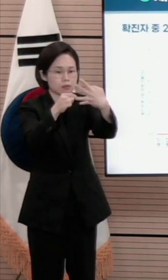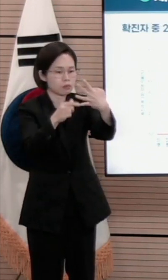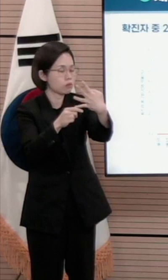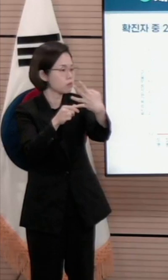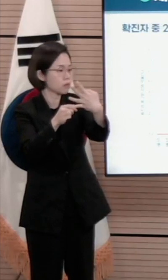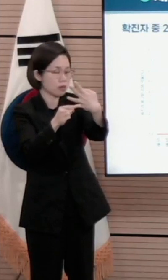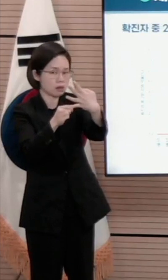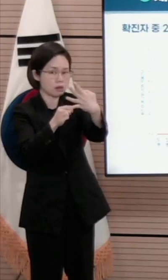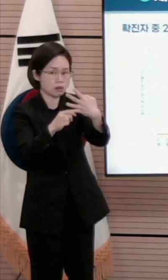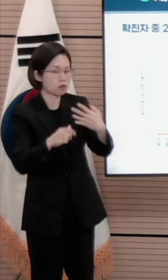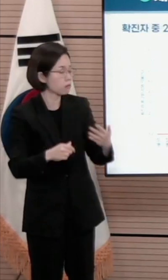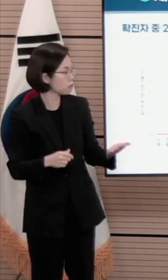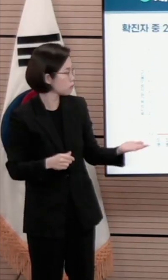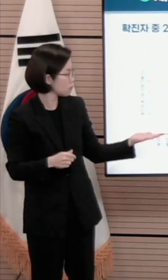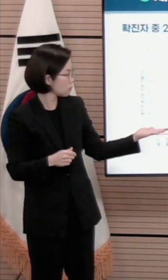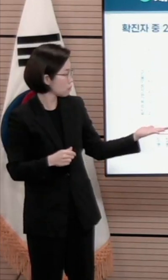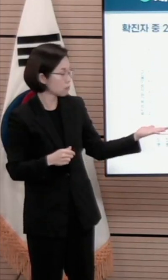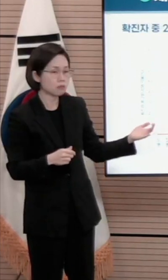4주의 경우